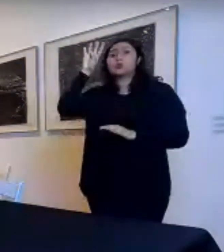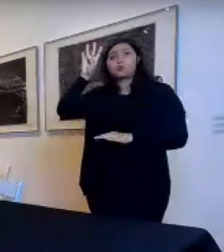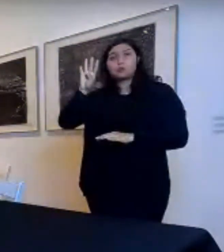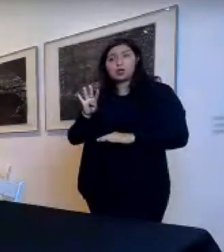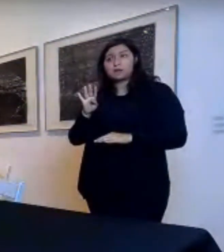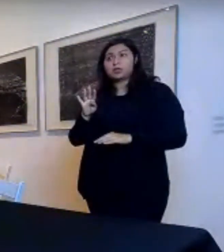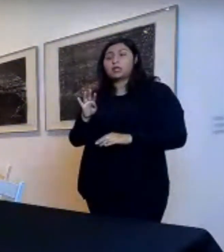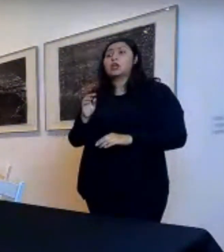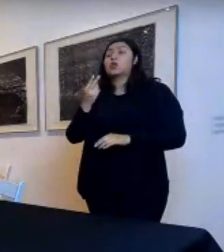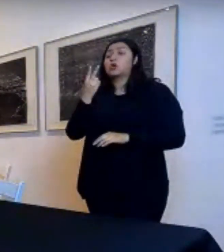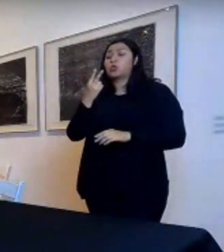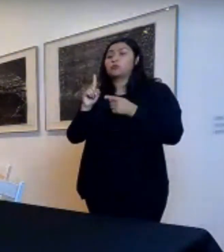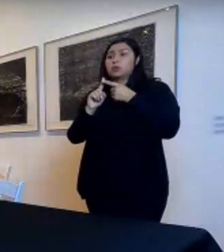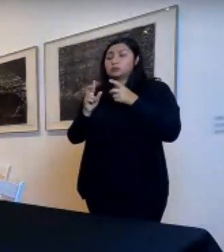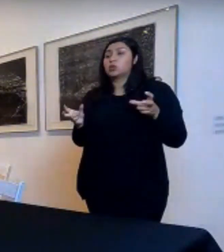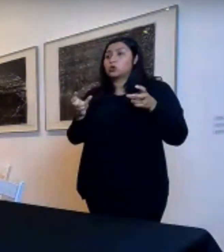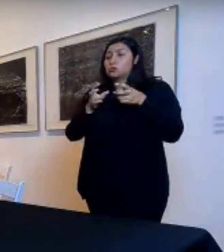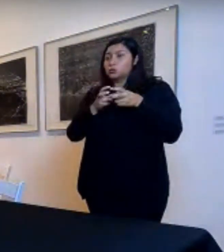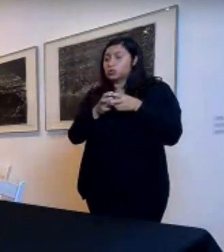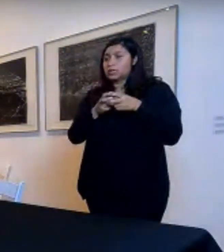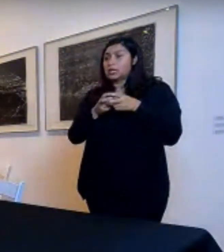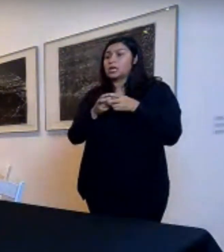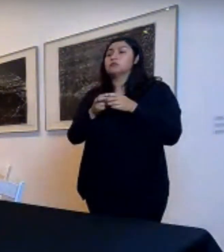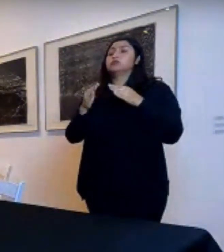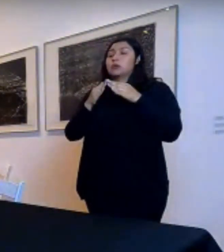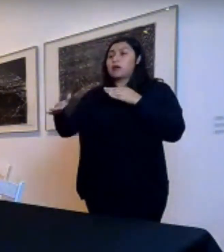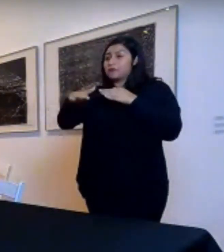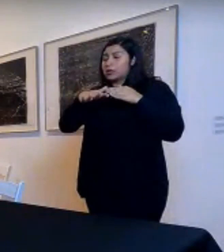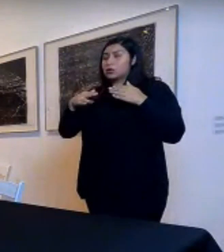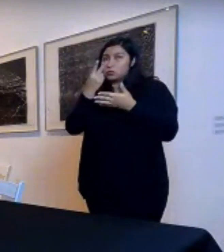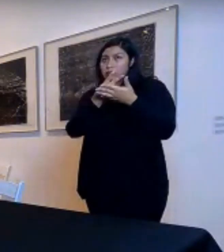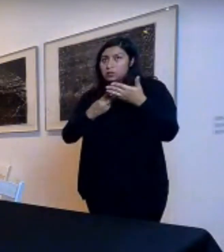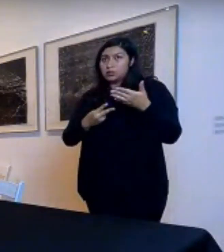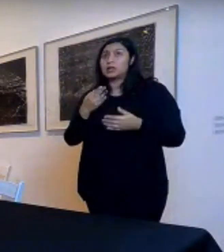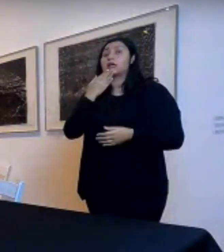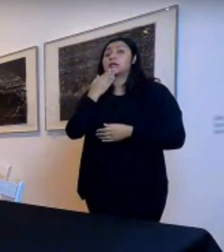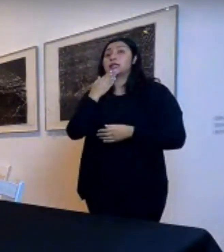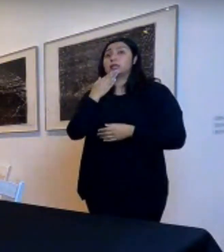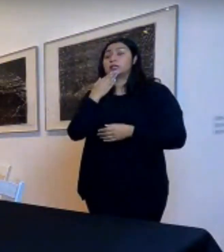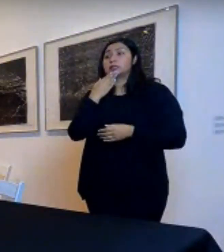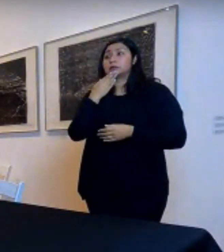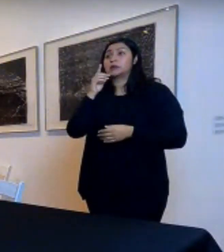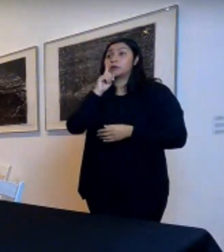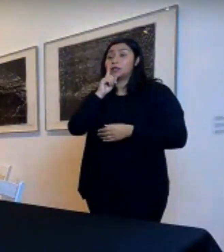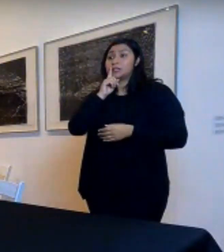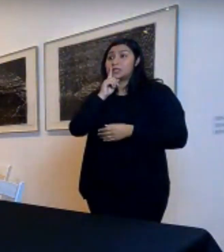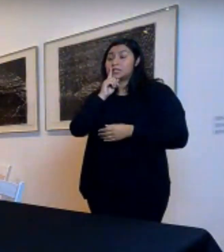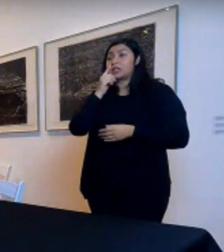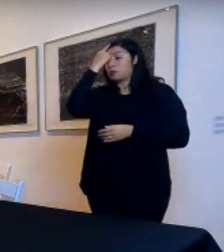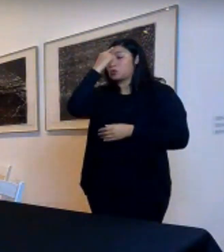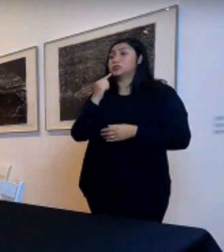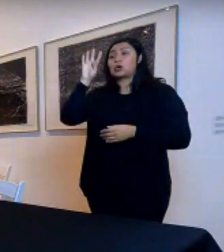Ejecutivo Barrio Arte. Y finalmente también contaremos con el Museo de Artes Visuales, dueño de casa, con la